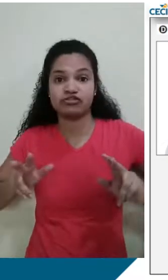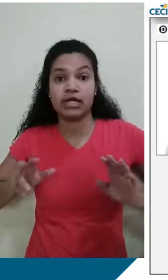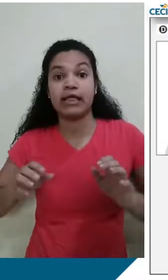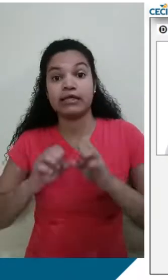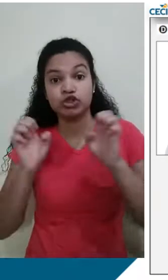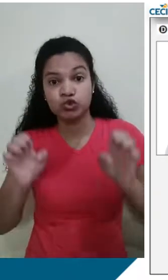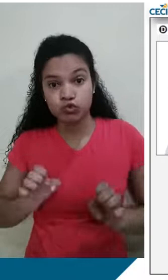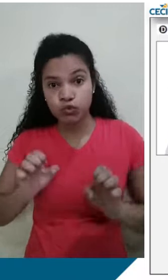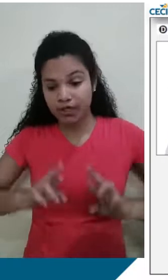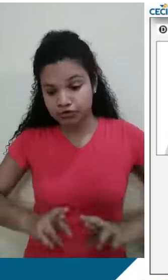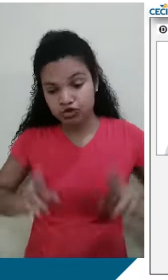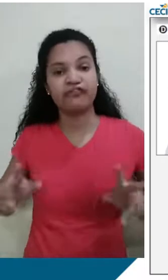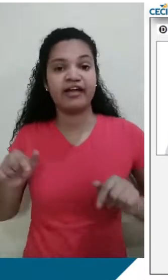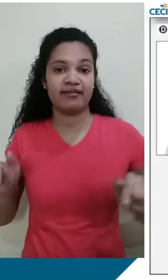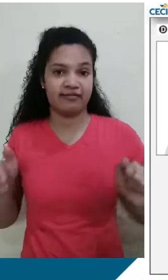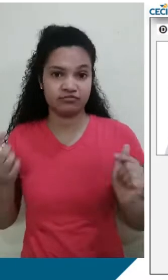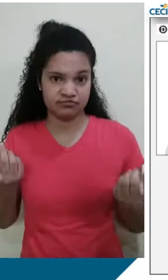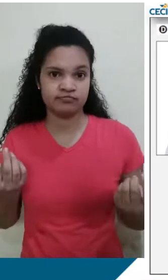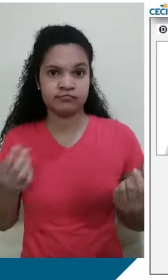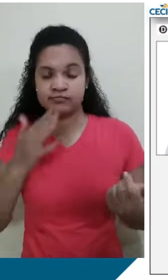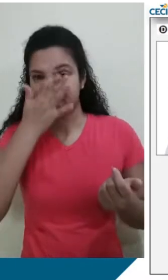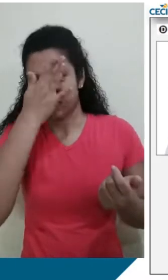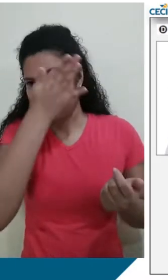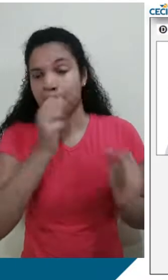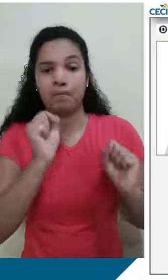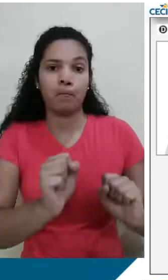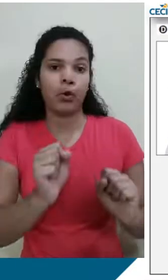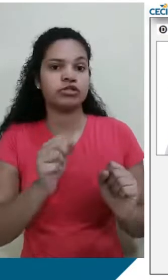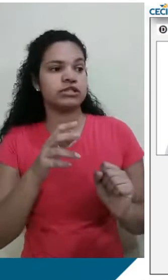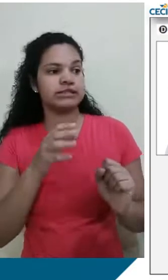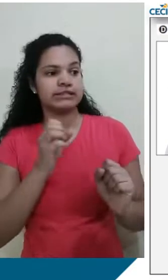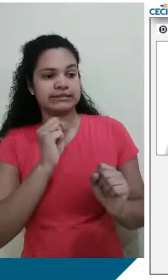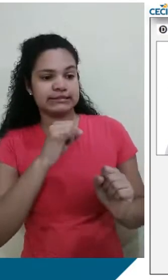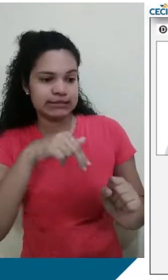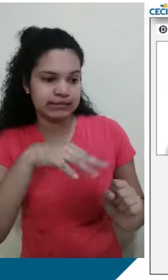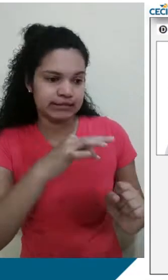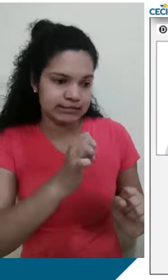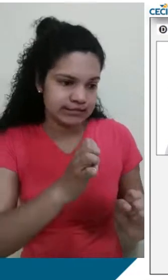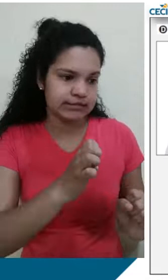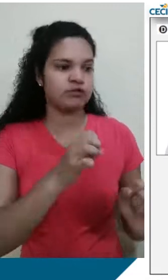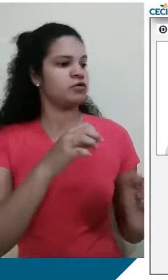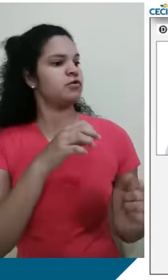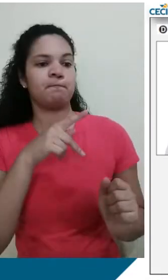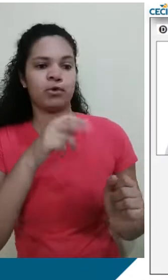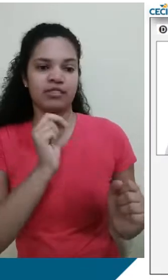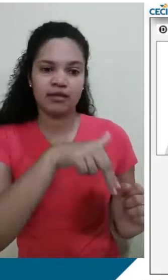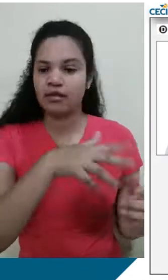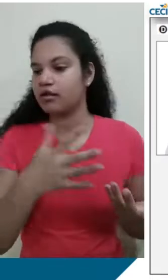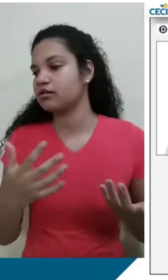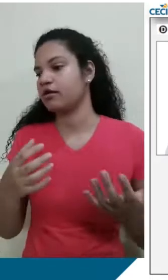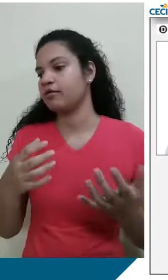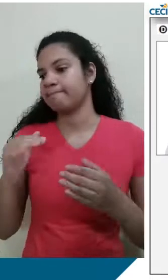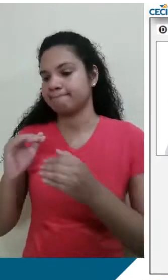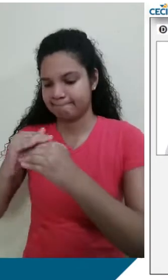estruturas específicas da célula bacteriana, seja interrompendo a síntese de proteína, desestabilizando a parede